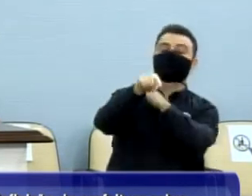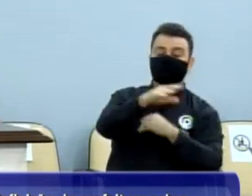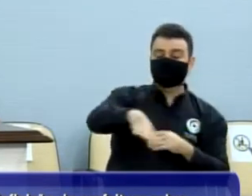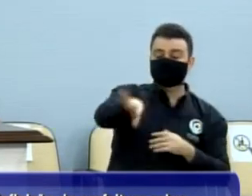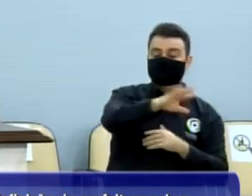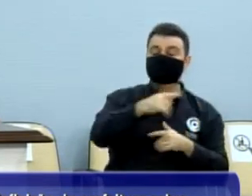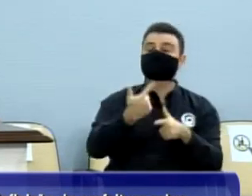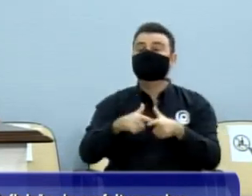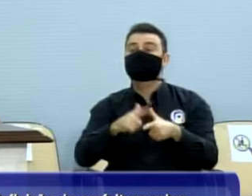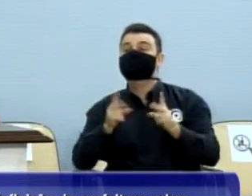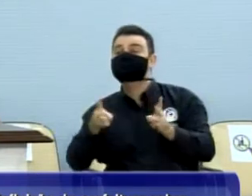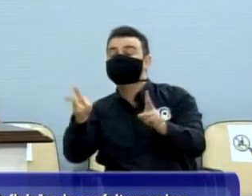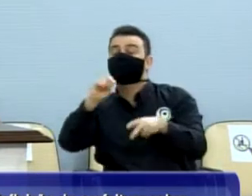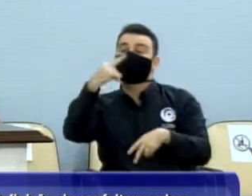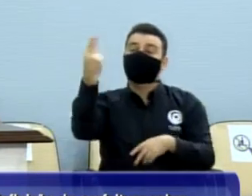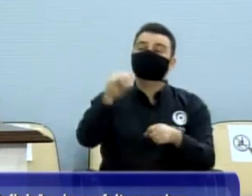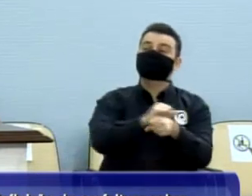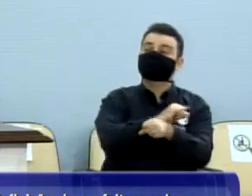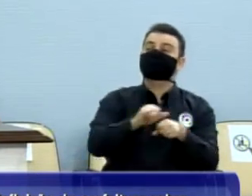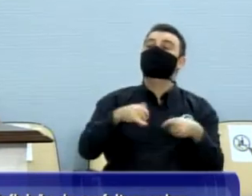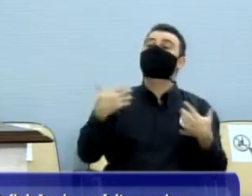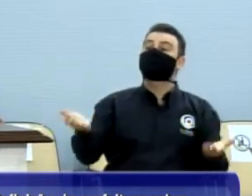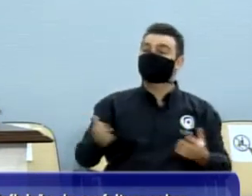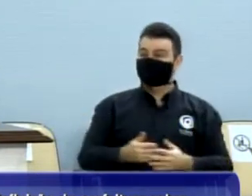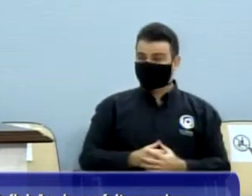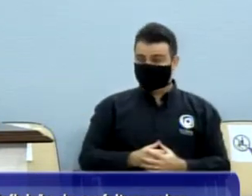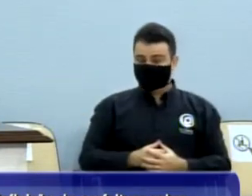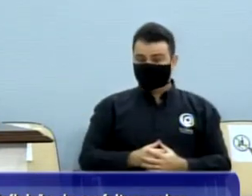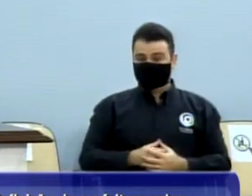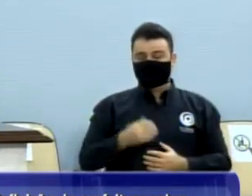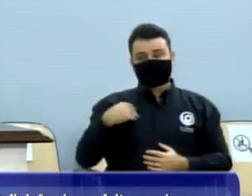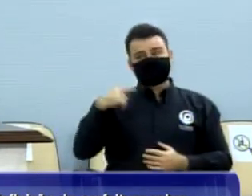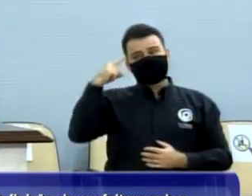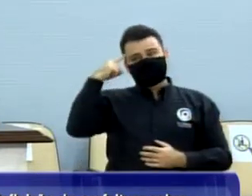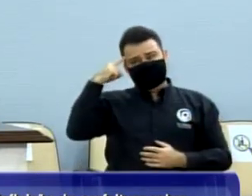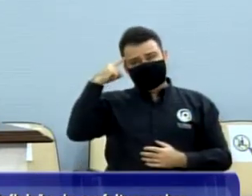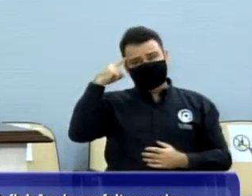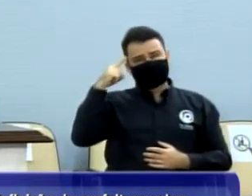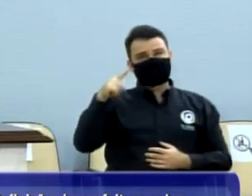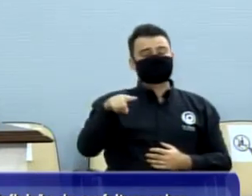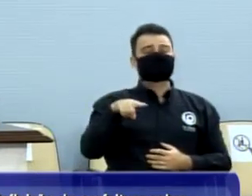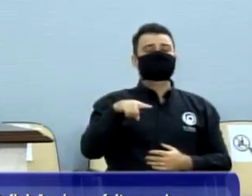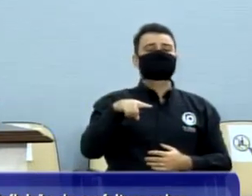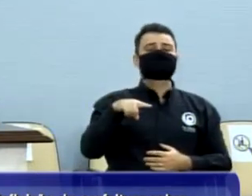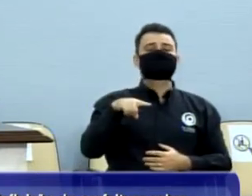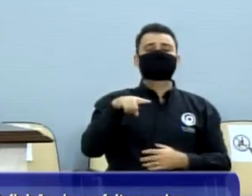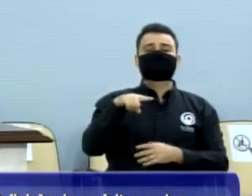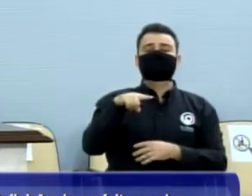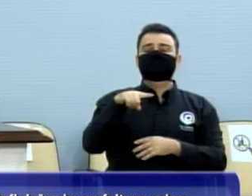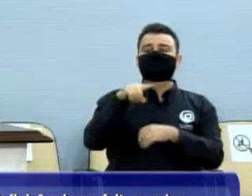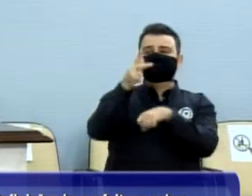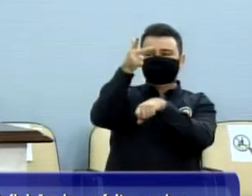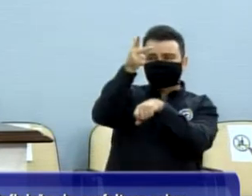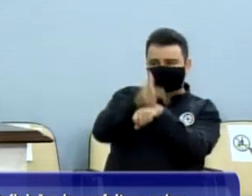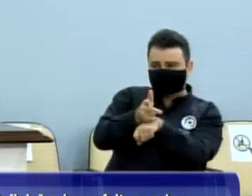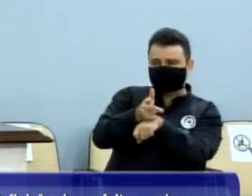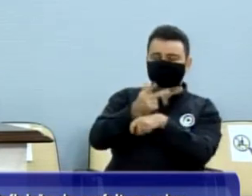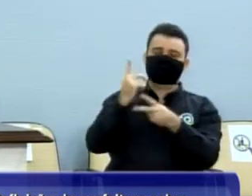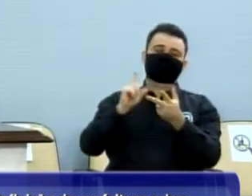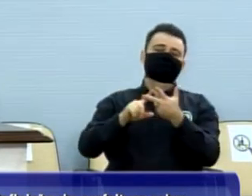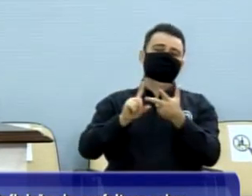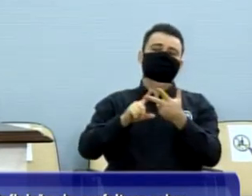situação. Eu acho que requerimentos, ligação, filmagem, não foi o